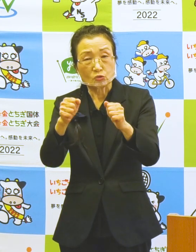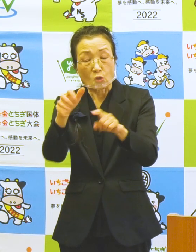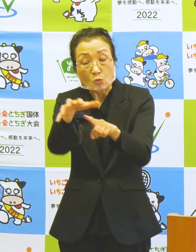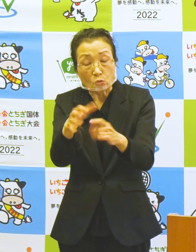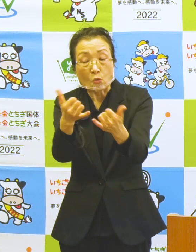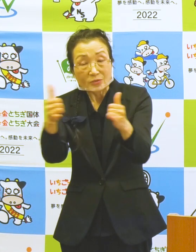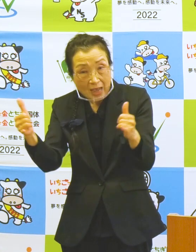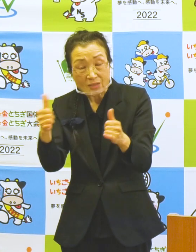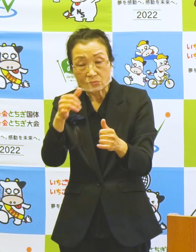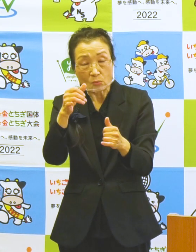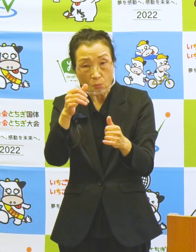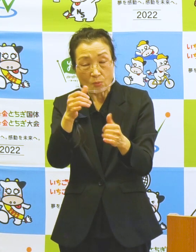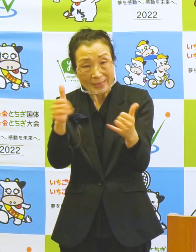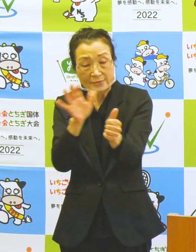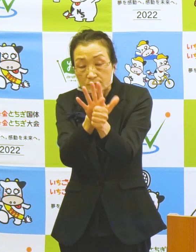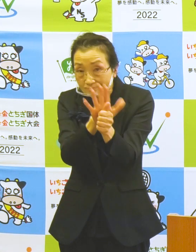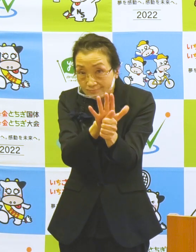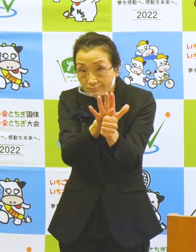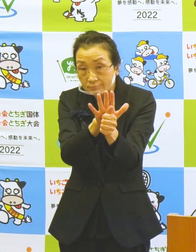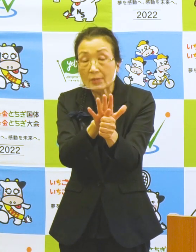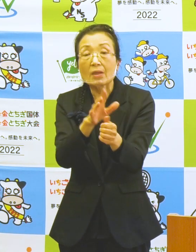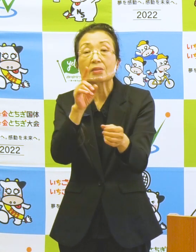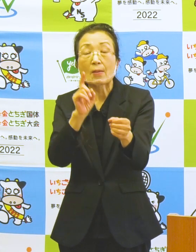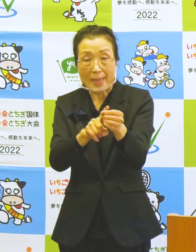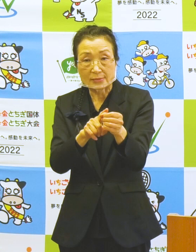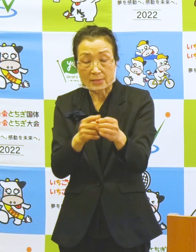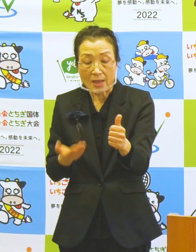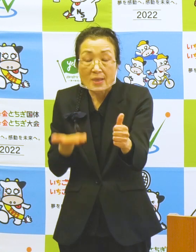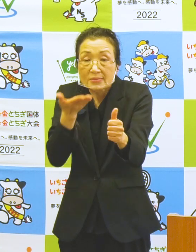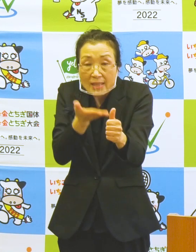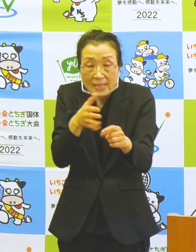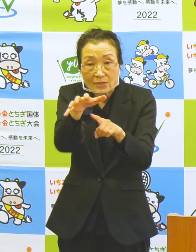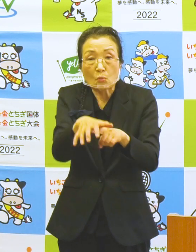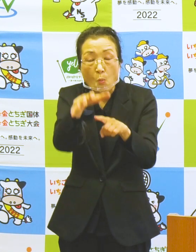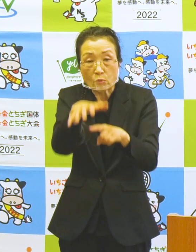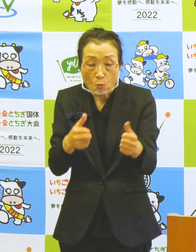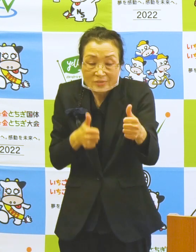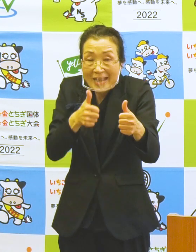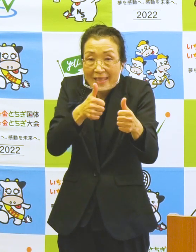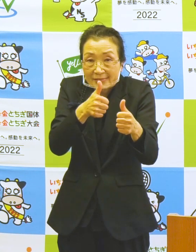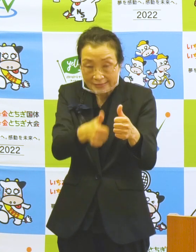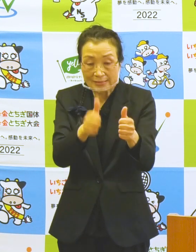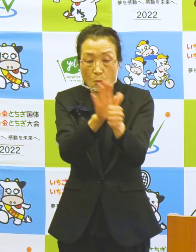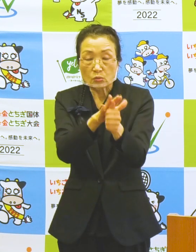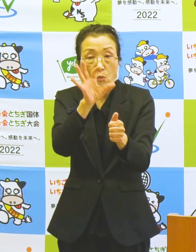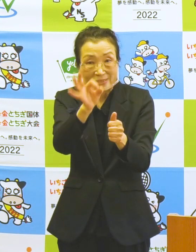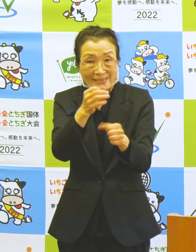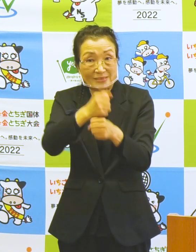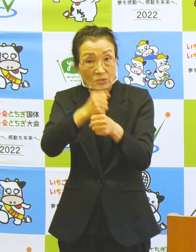の一部を補助し支援するため、次世代農業チャレンジ事業補助金を創設しました